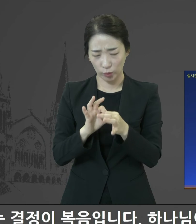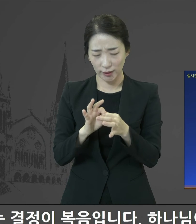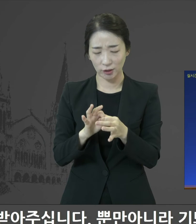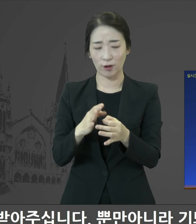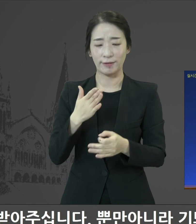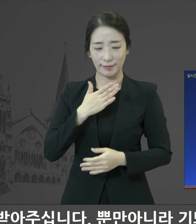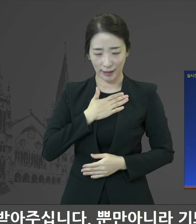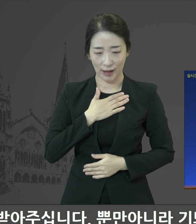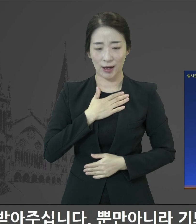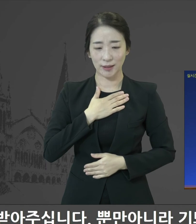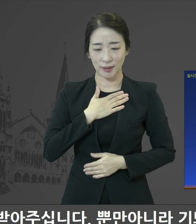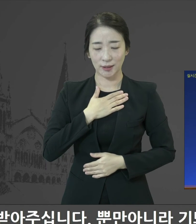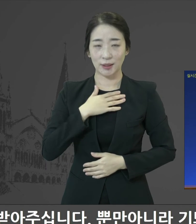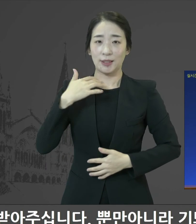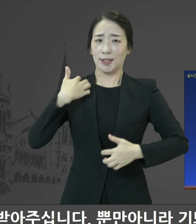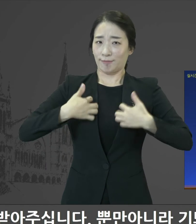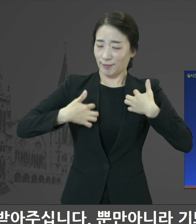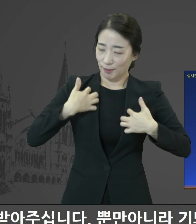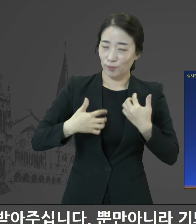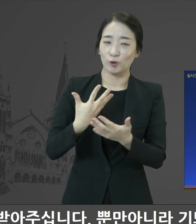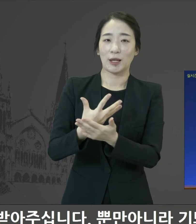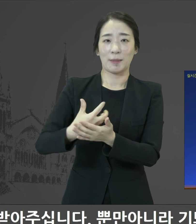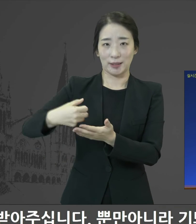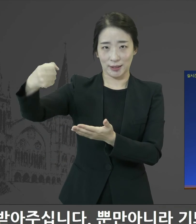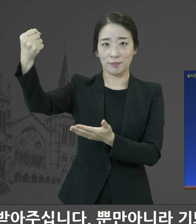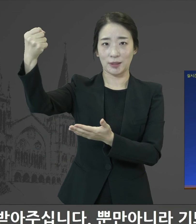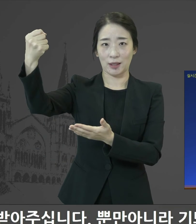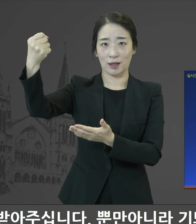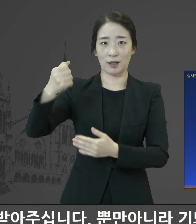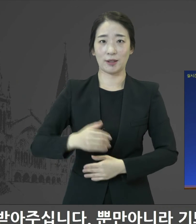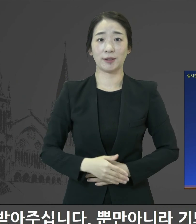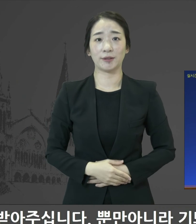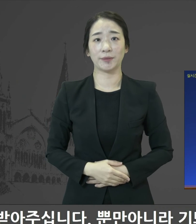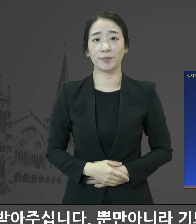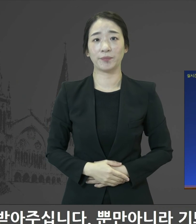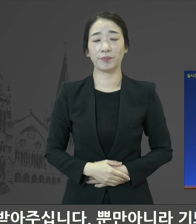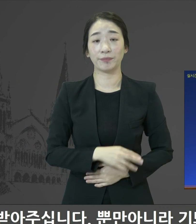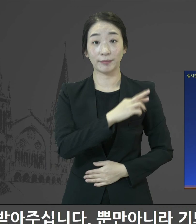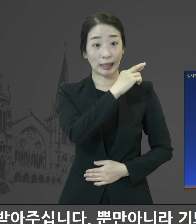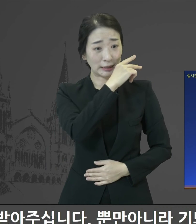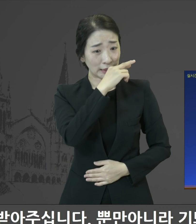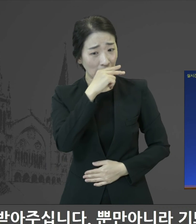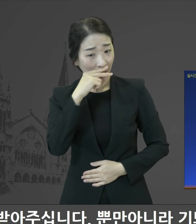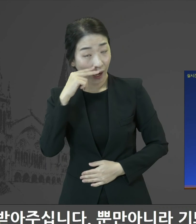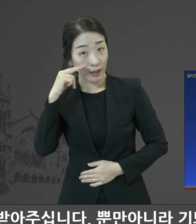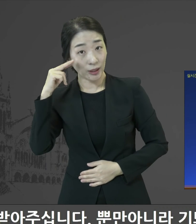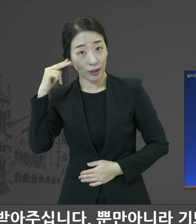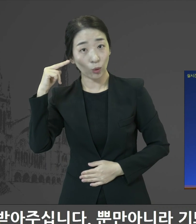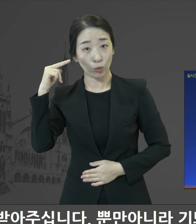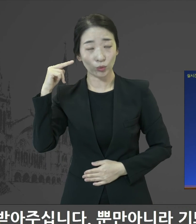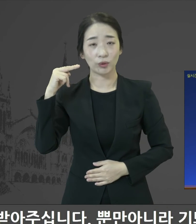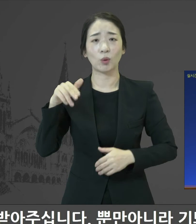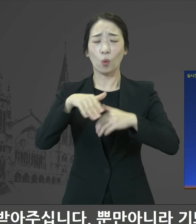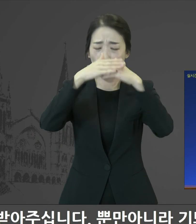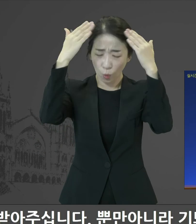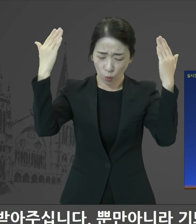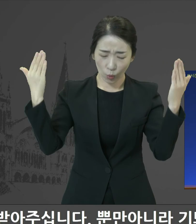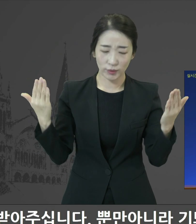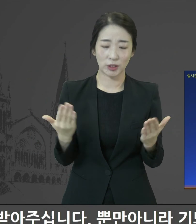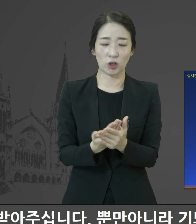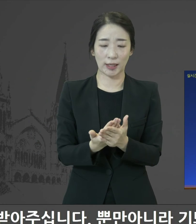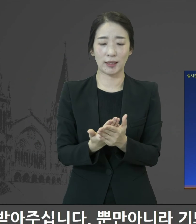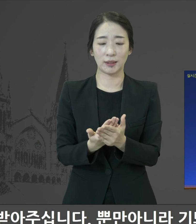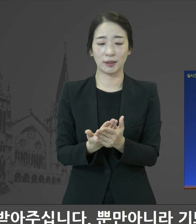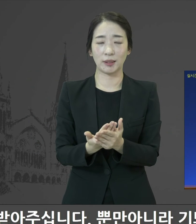예수님이 하나님 앞에 올려드린 그 향기로운, 온전히 자기 자신을 드린, 예물로